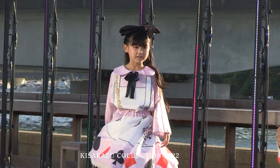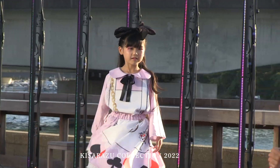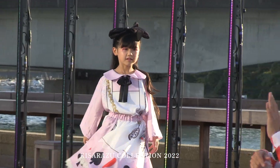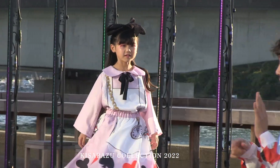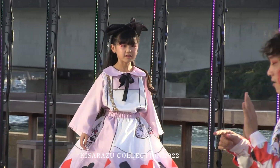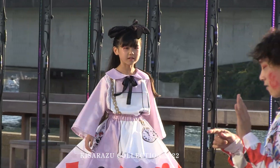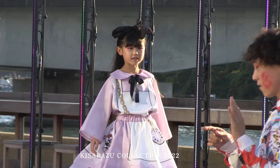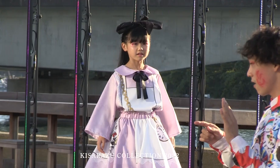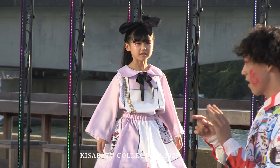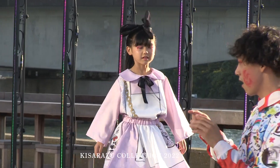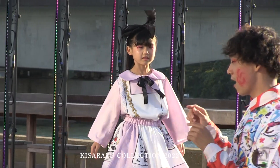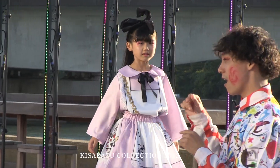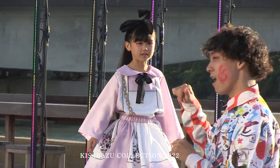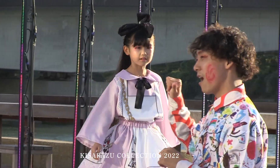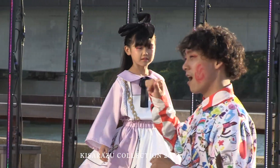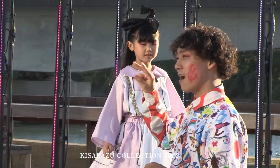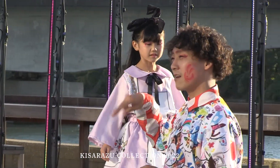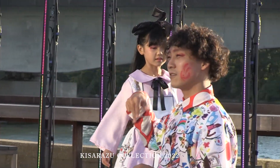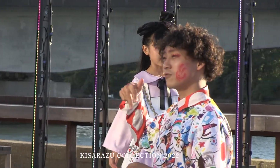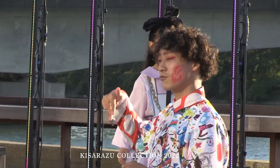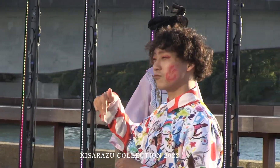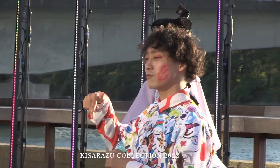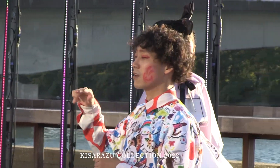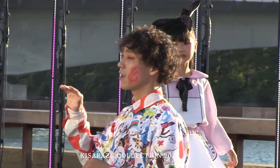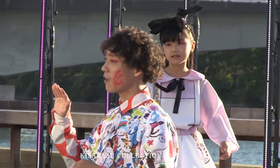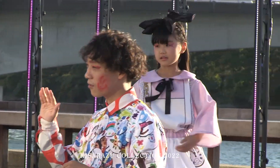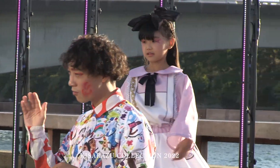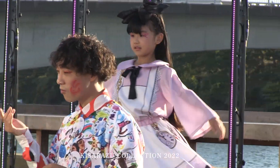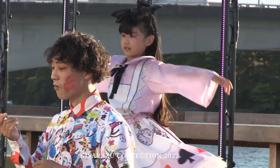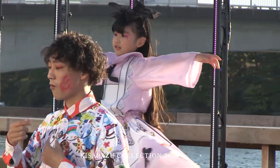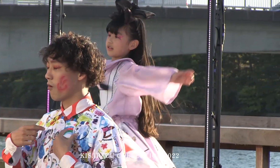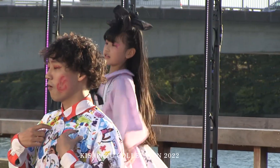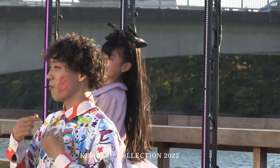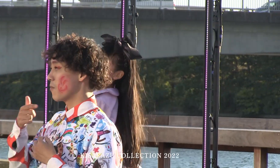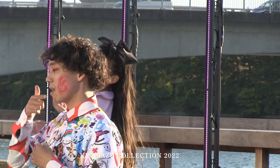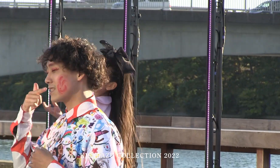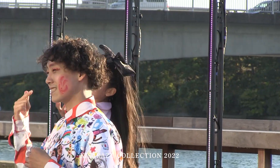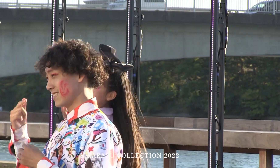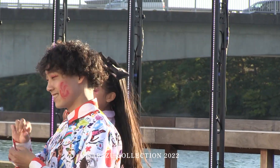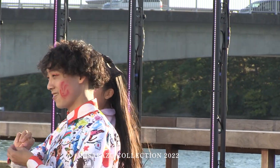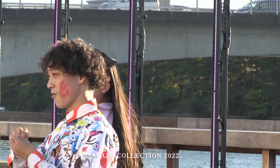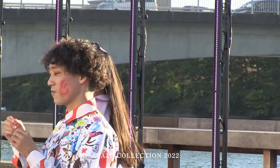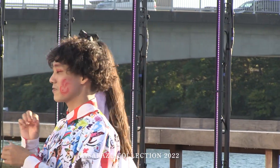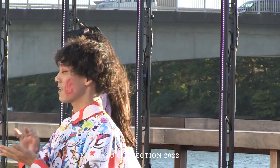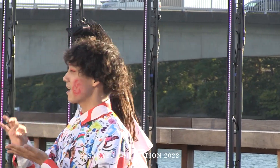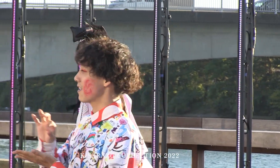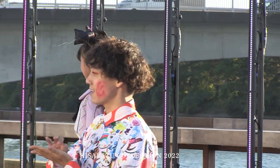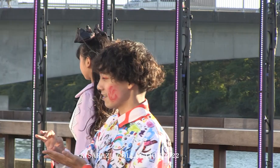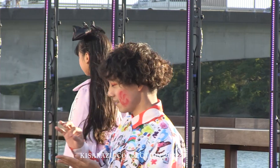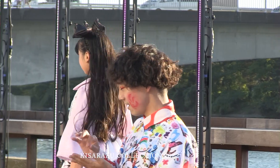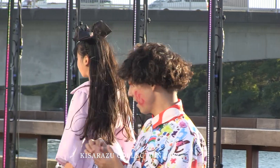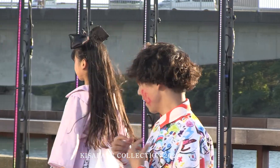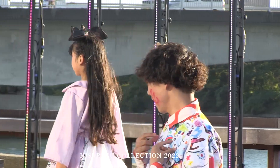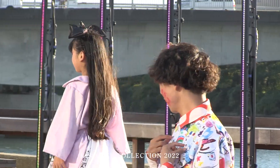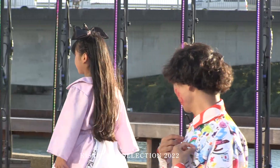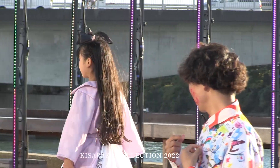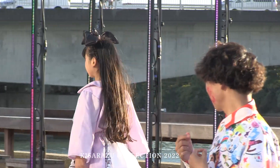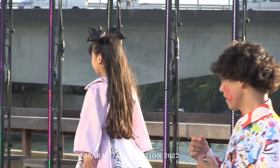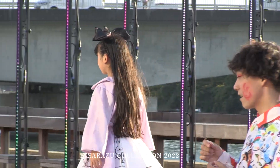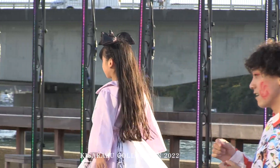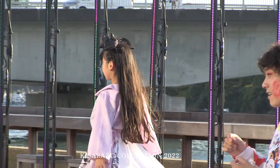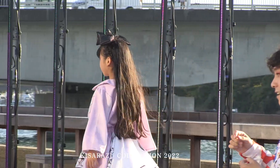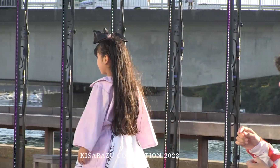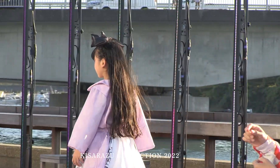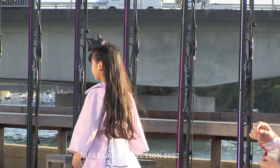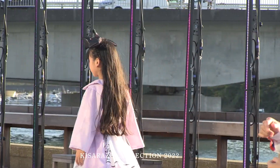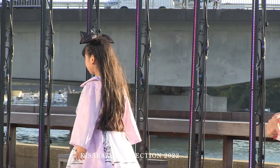にしてウサギやトランプの形をプリントして作りました。生地と肌があまり擦れない